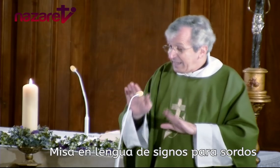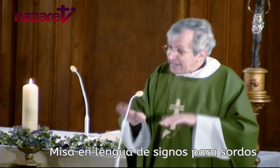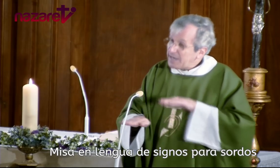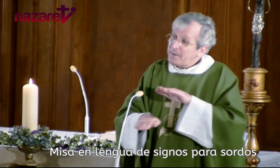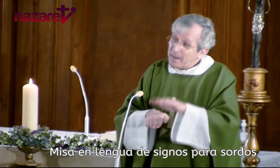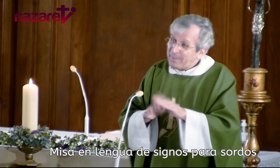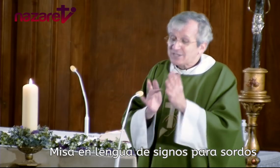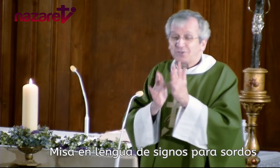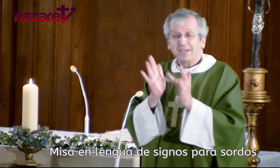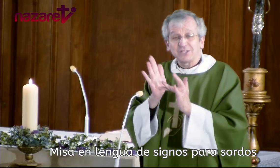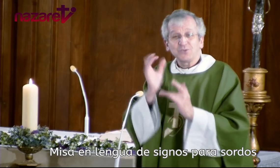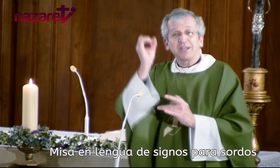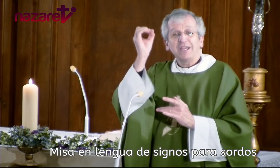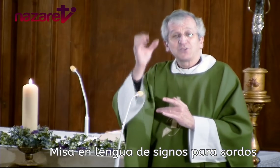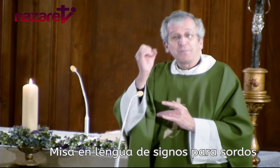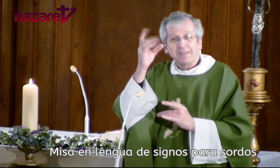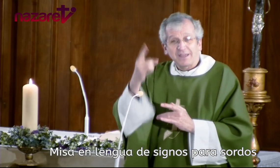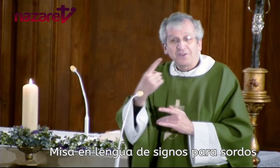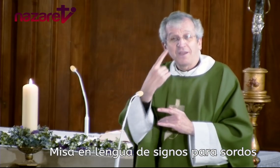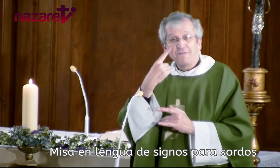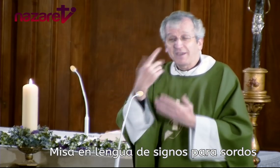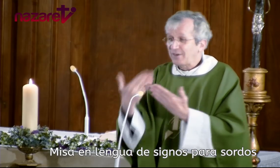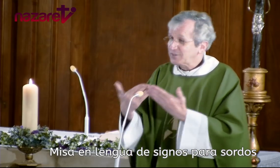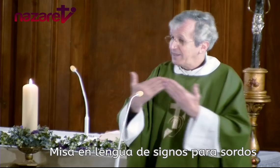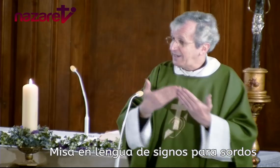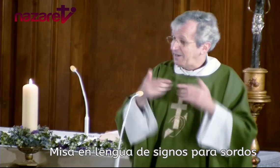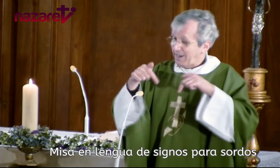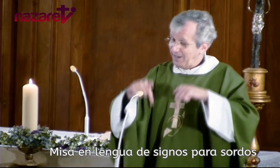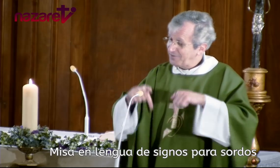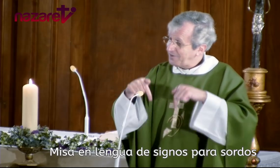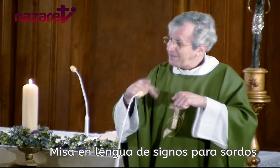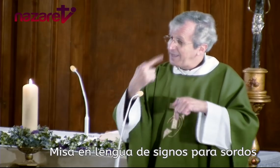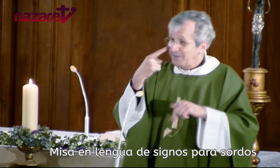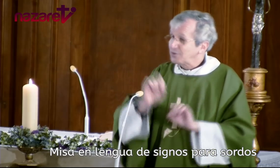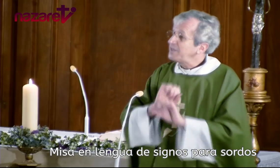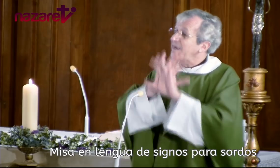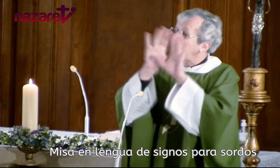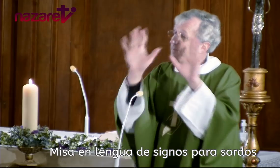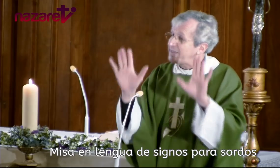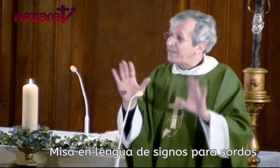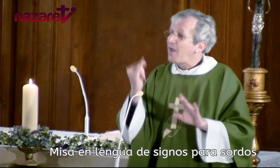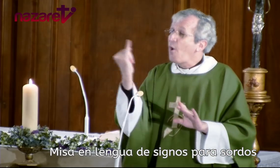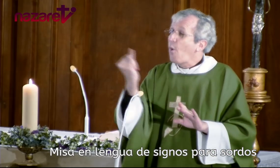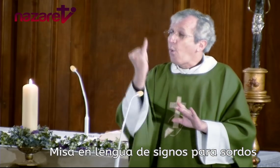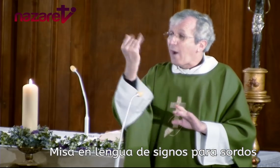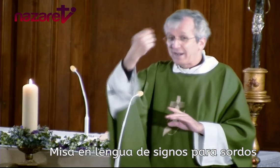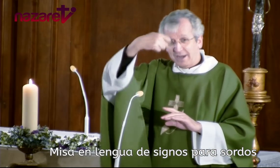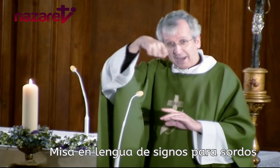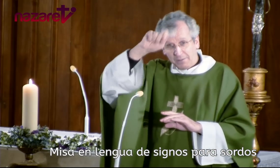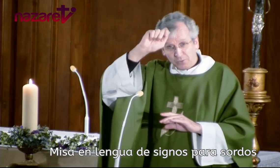ese primer paso de Jesús en su predicación. Fijaros que en el Evangelio de hoy nos dice claramente, Juan el